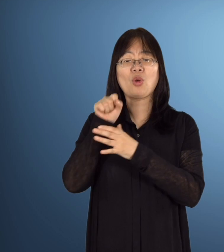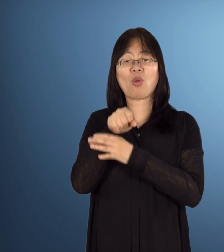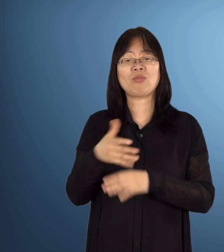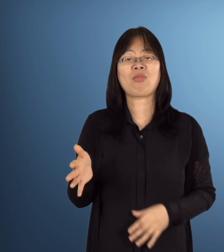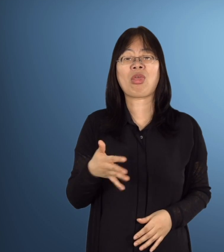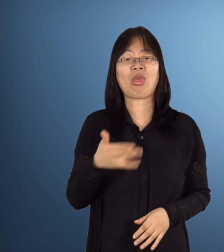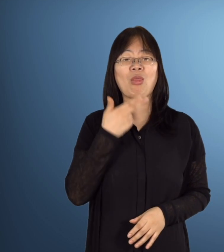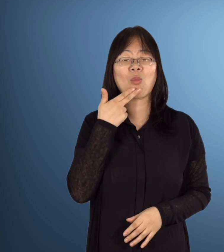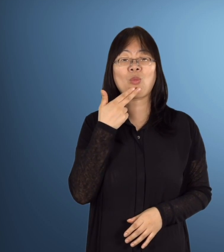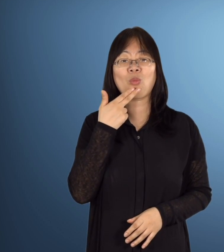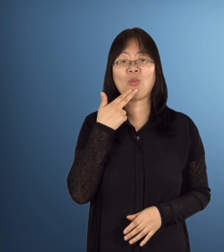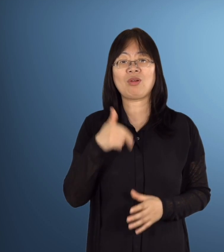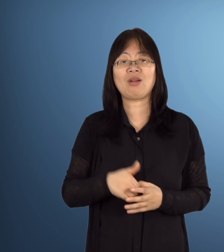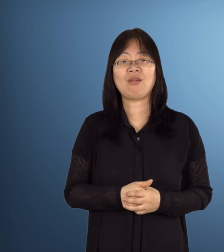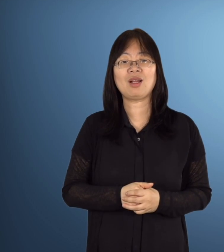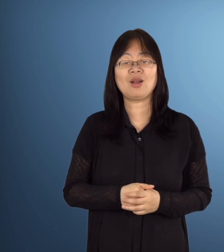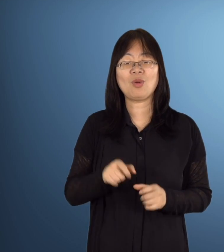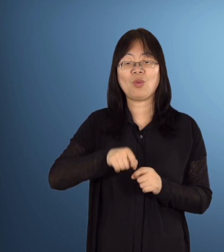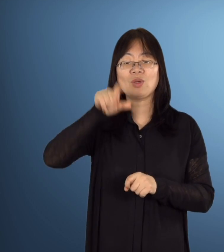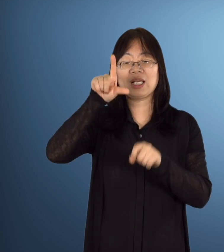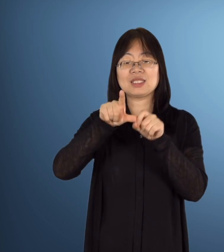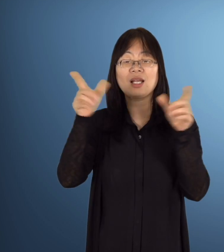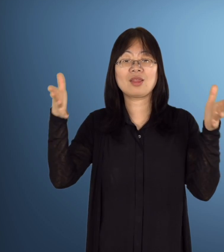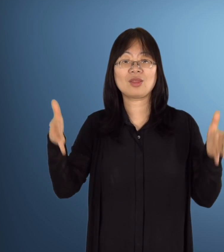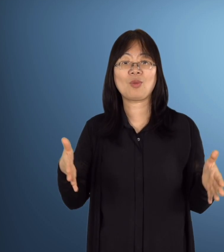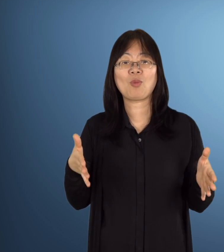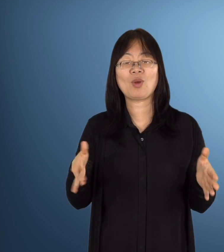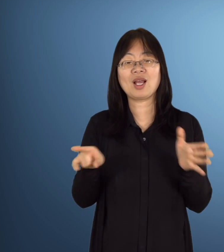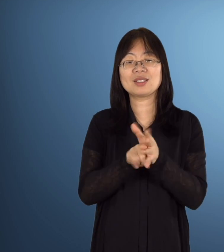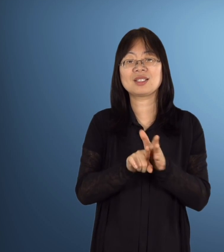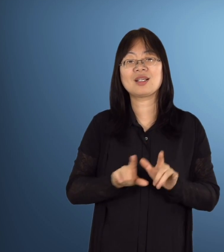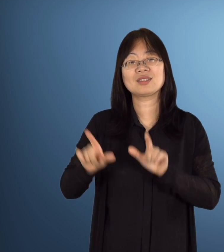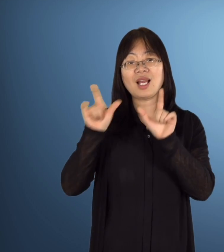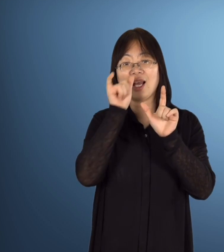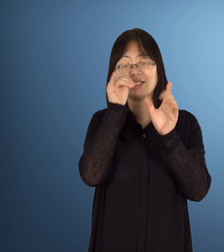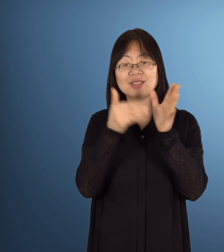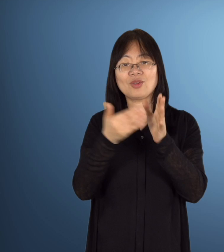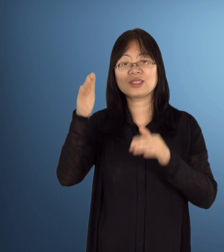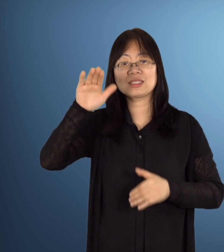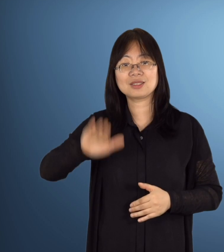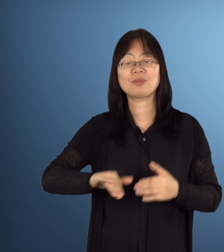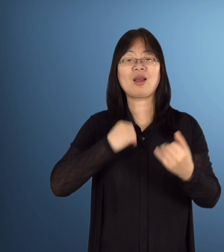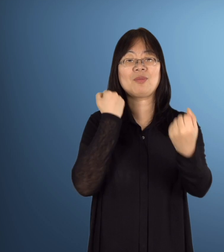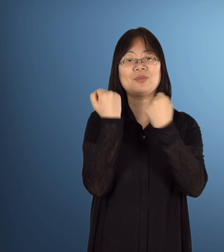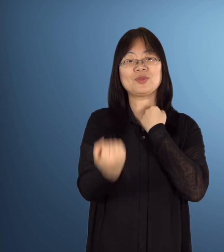없어요, 열매가. 십수년, 수십 년을 신앙생활을 하는데도